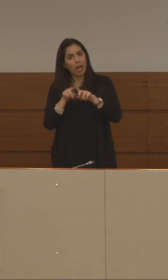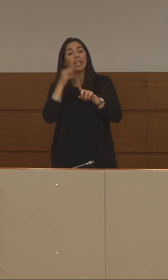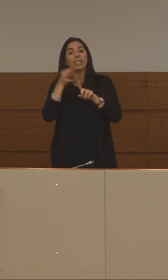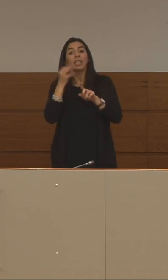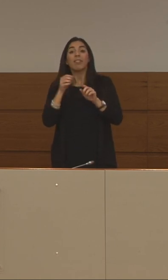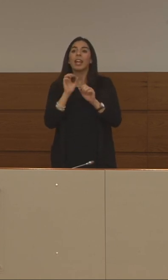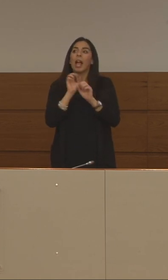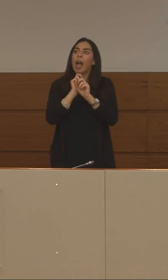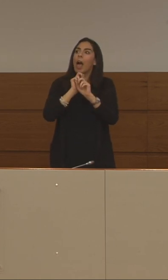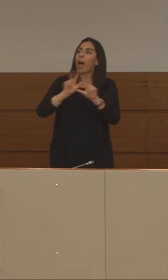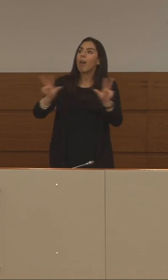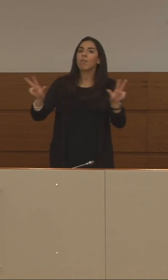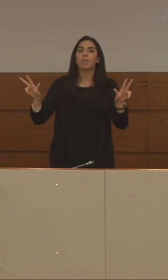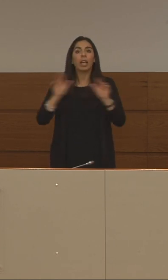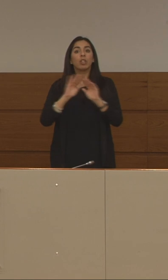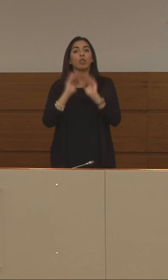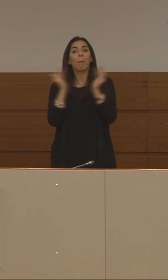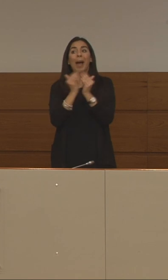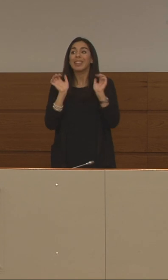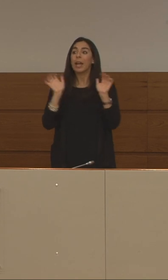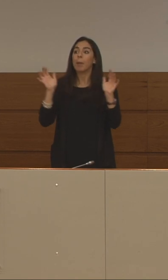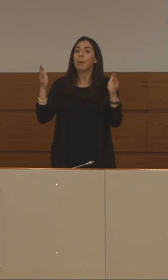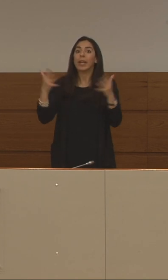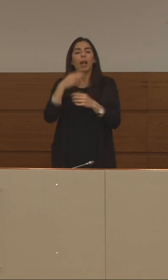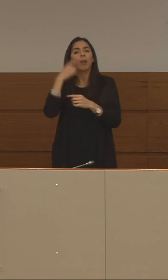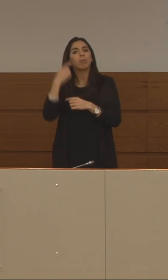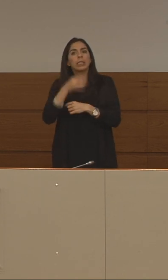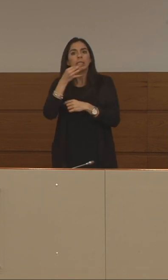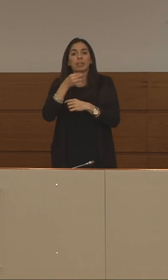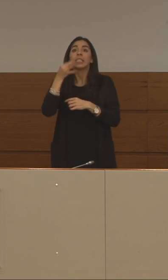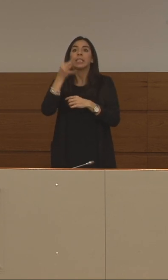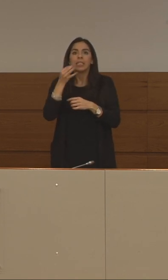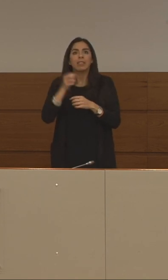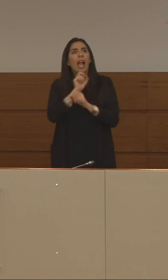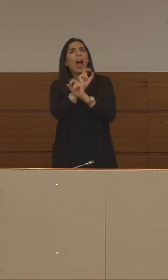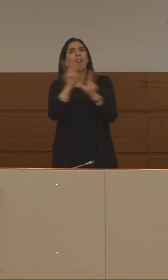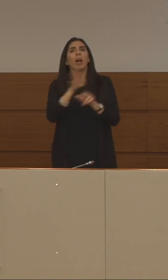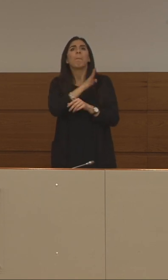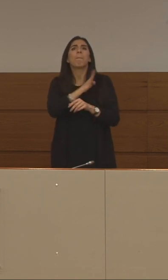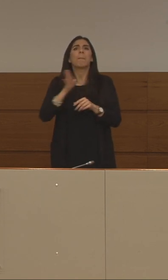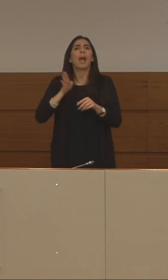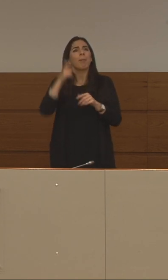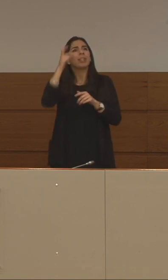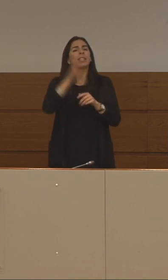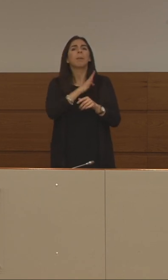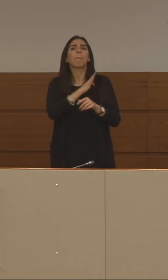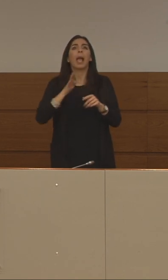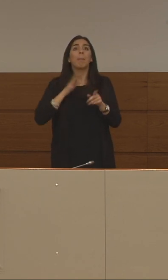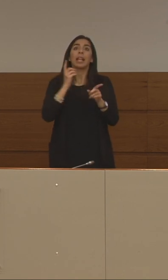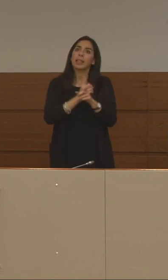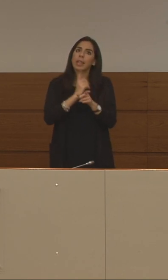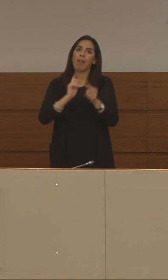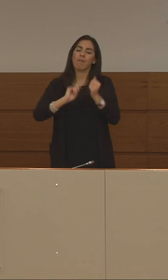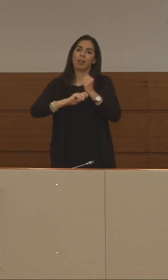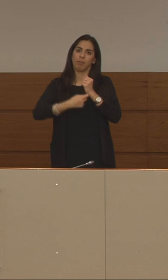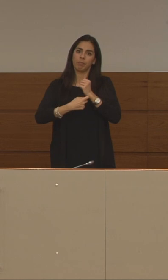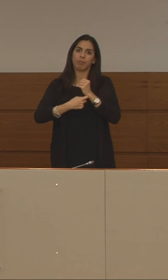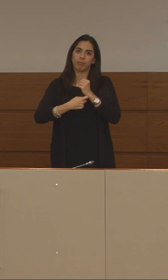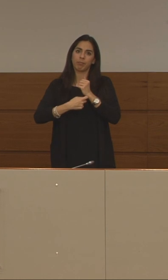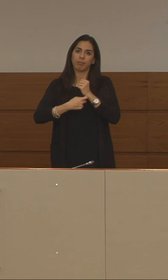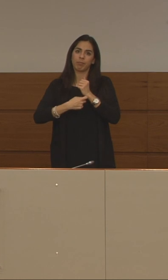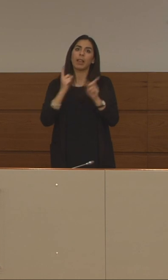allerta era un invito agli stati membri ad intervenire molto molto più in